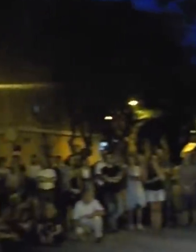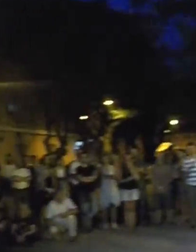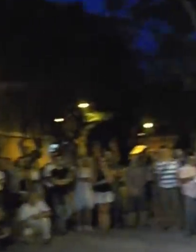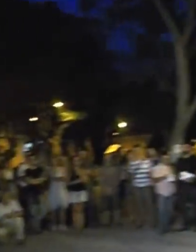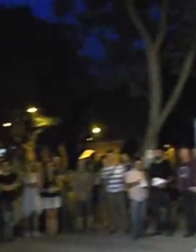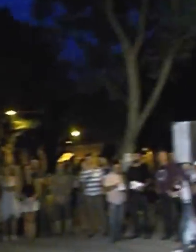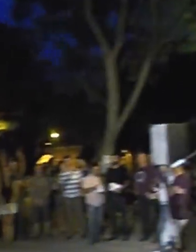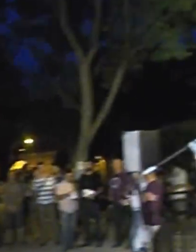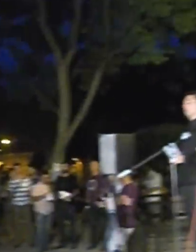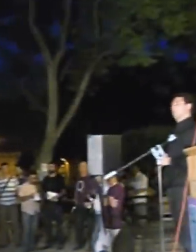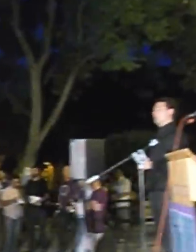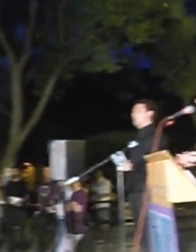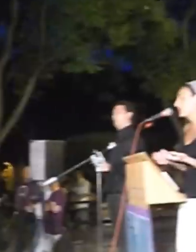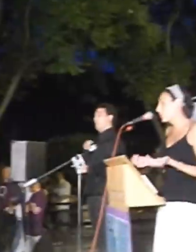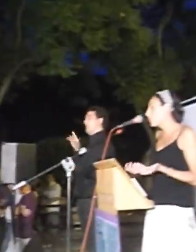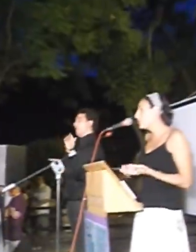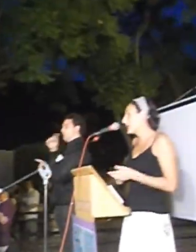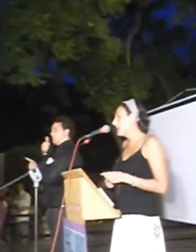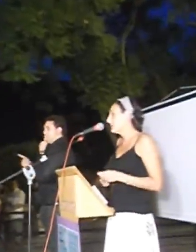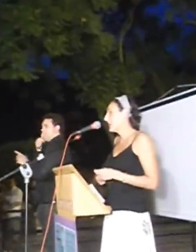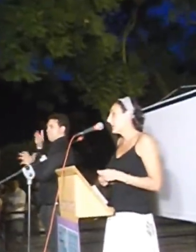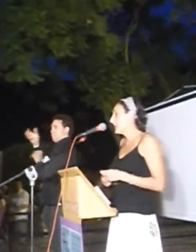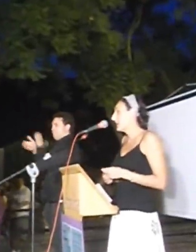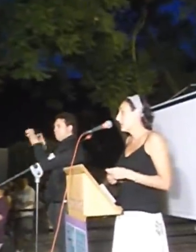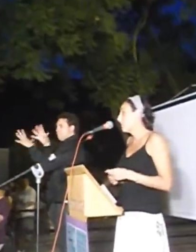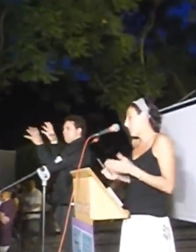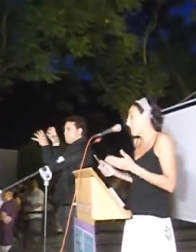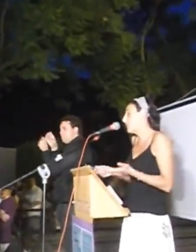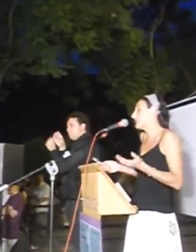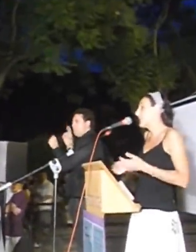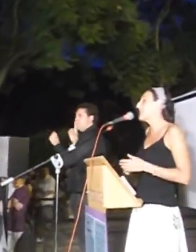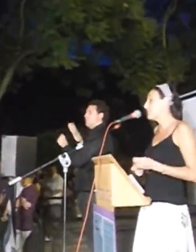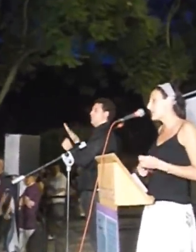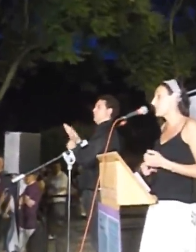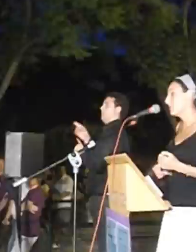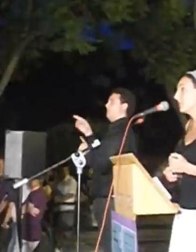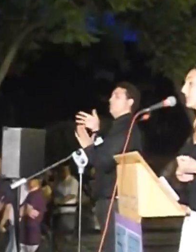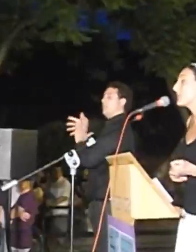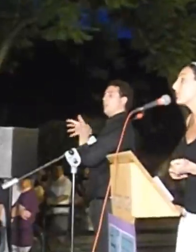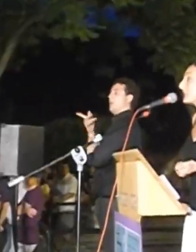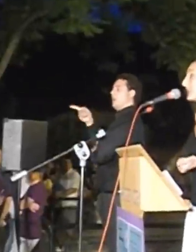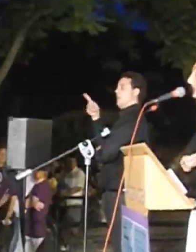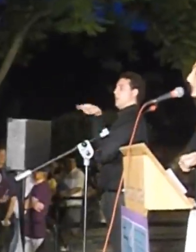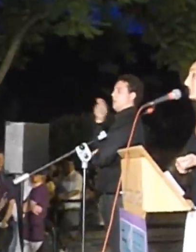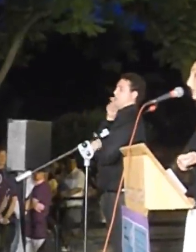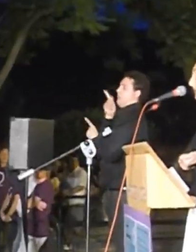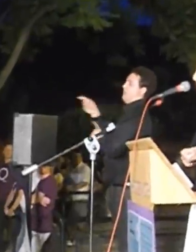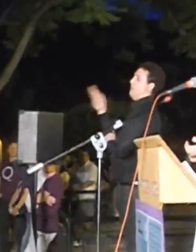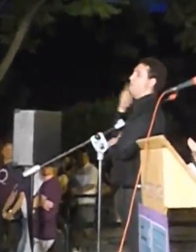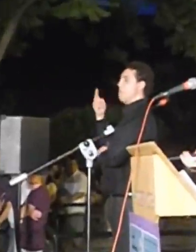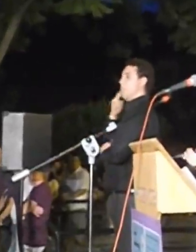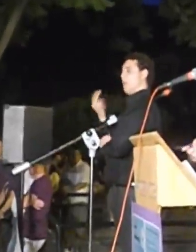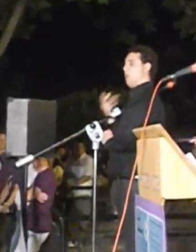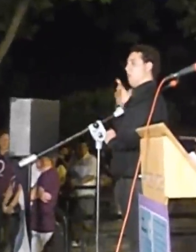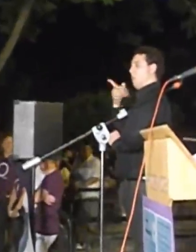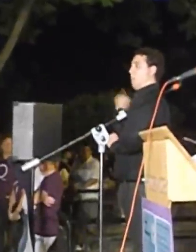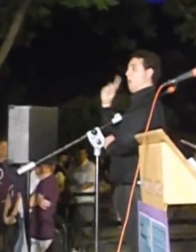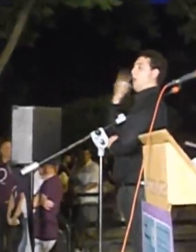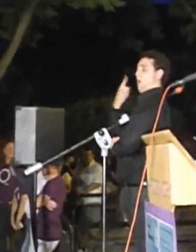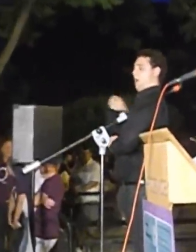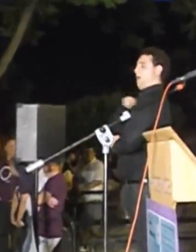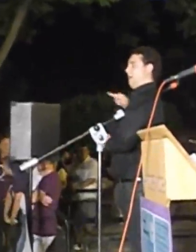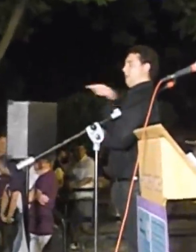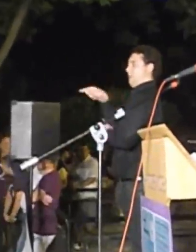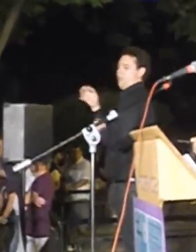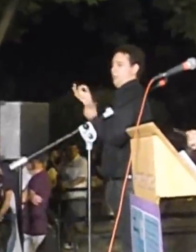votado este secretismo solamente oculta demuestra el miedo el miedo que tienen a que sepamos lo que están